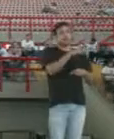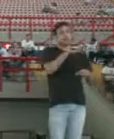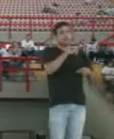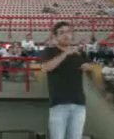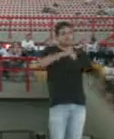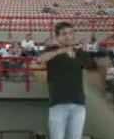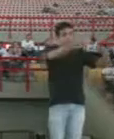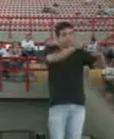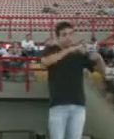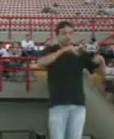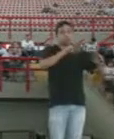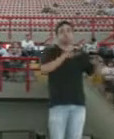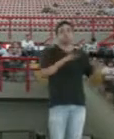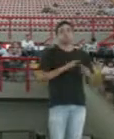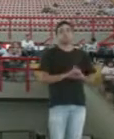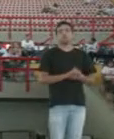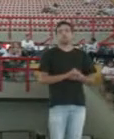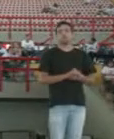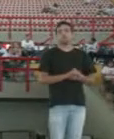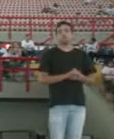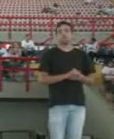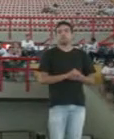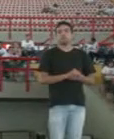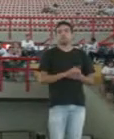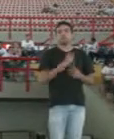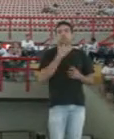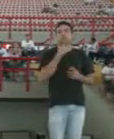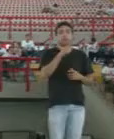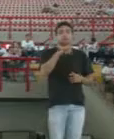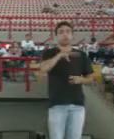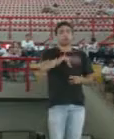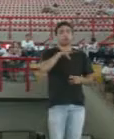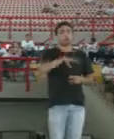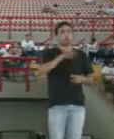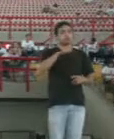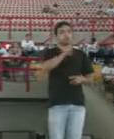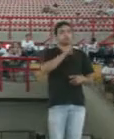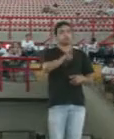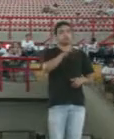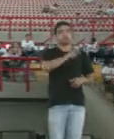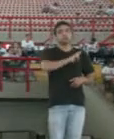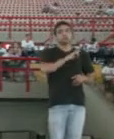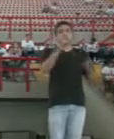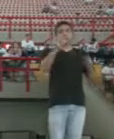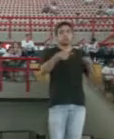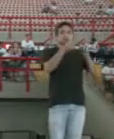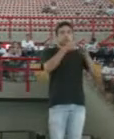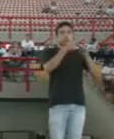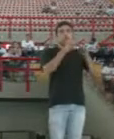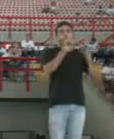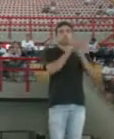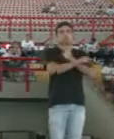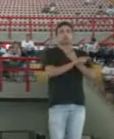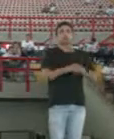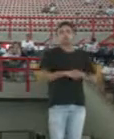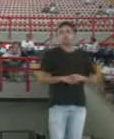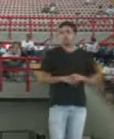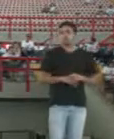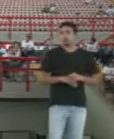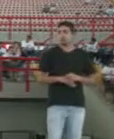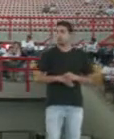no terreno. A palavra em língua portuguesa para o que a gente quer é a resposta da questão. Vamos ler